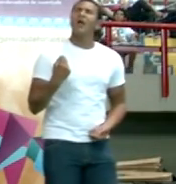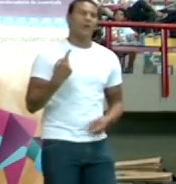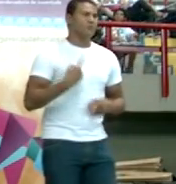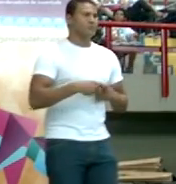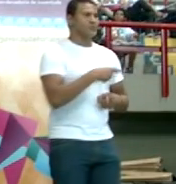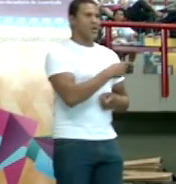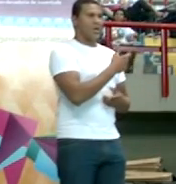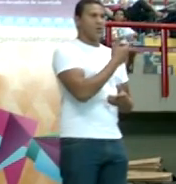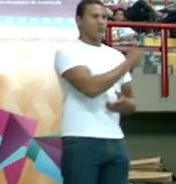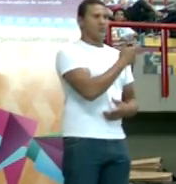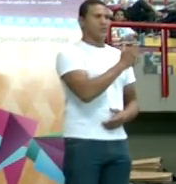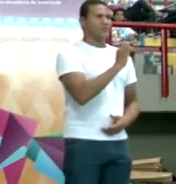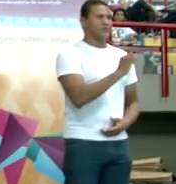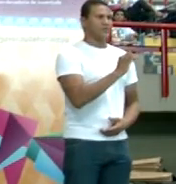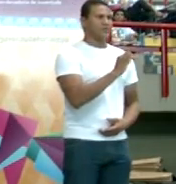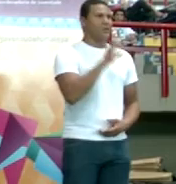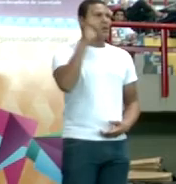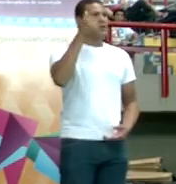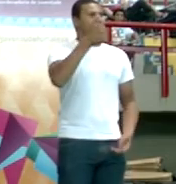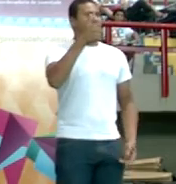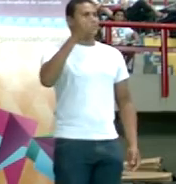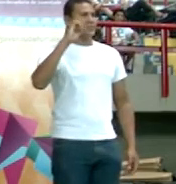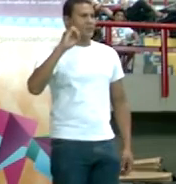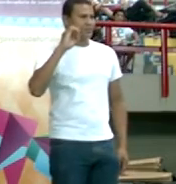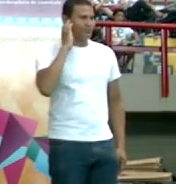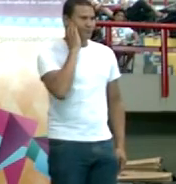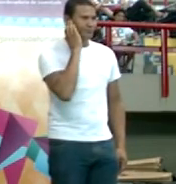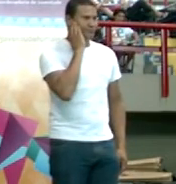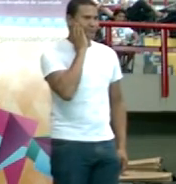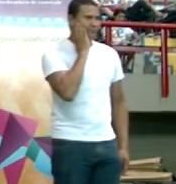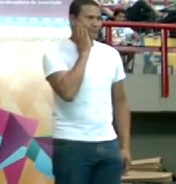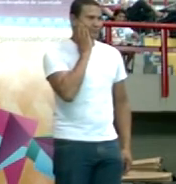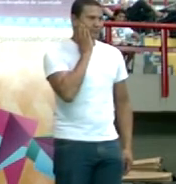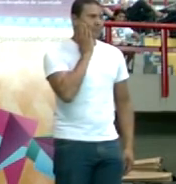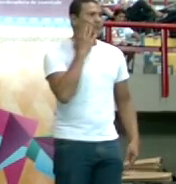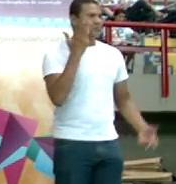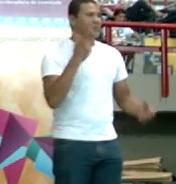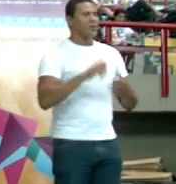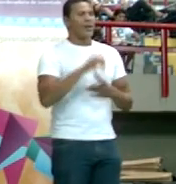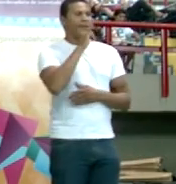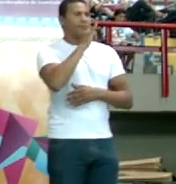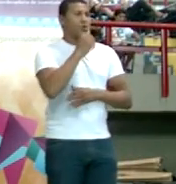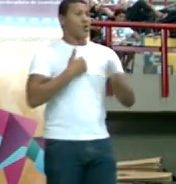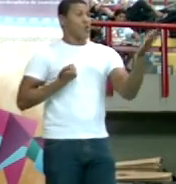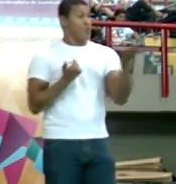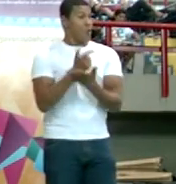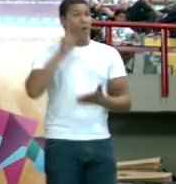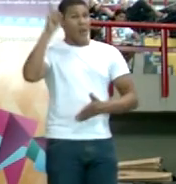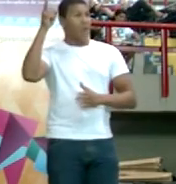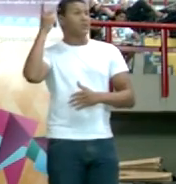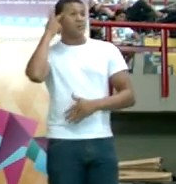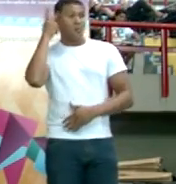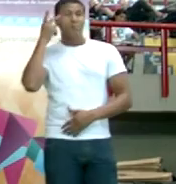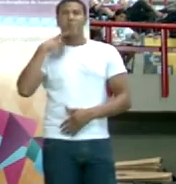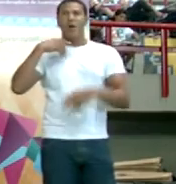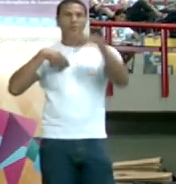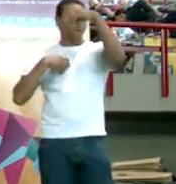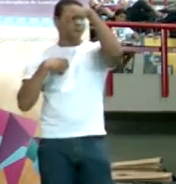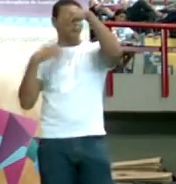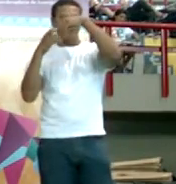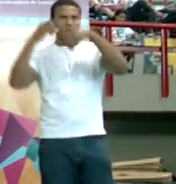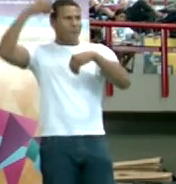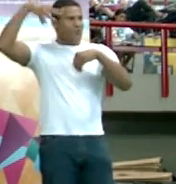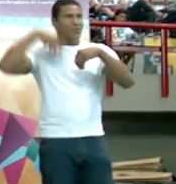boa. Vamos lá. Comprei uma lâmpada lá em São Paulo. Quantos volts em São